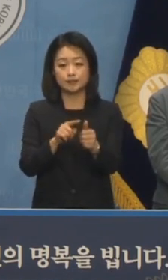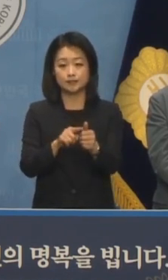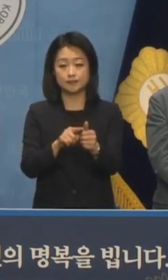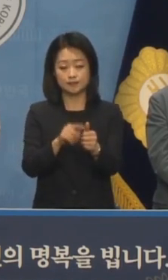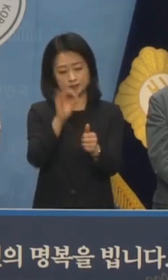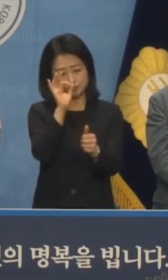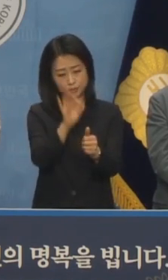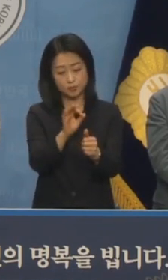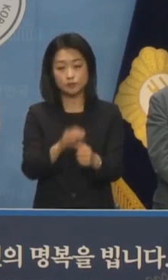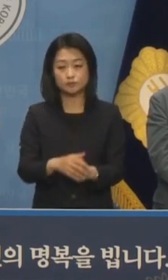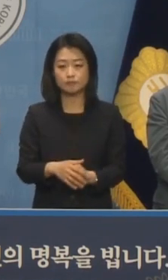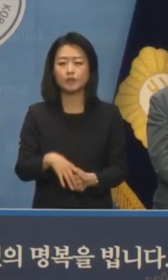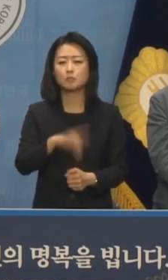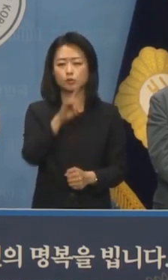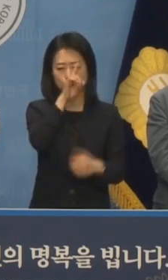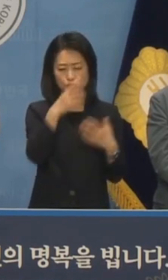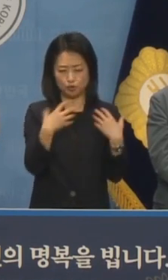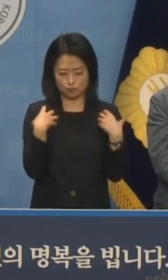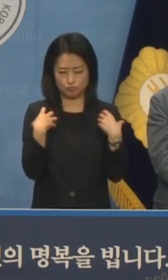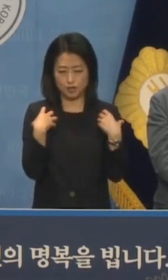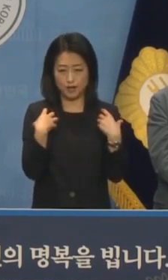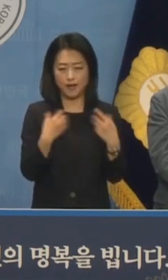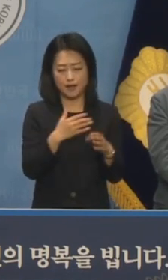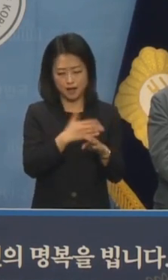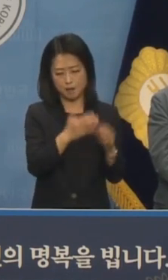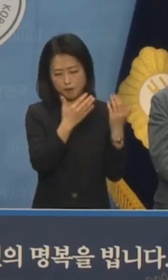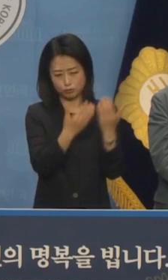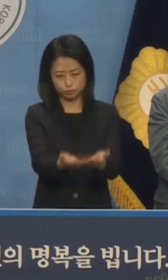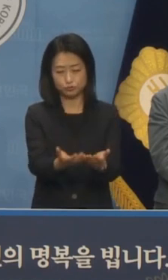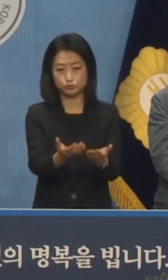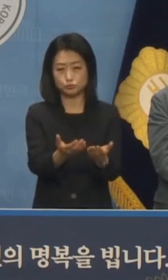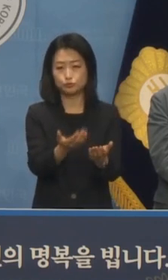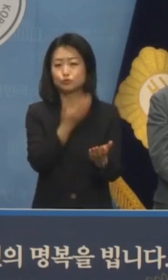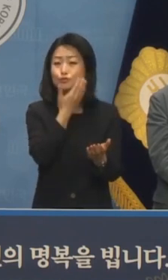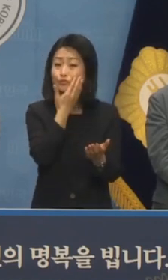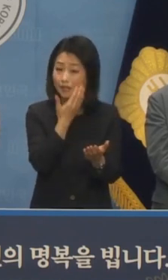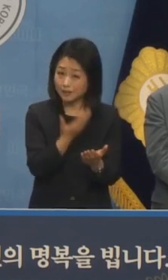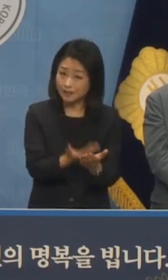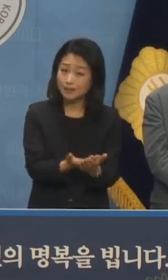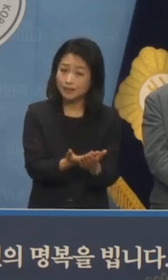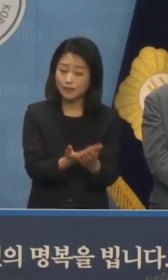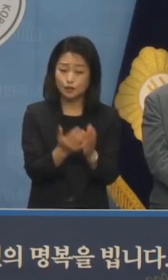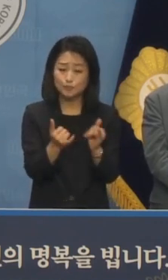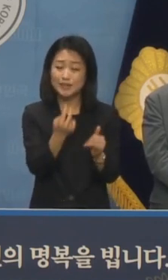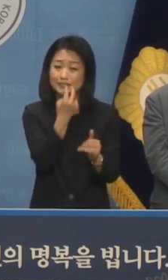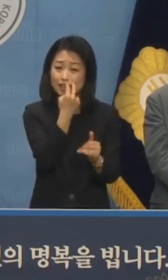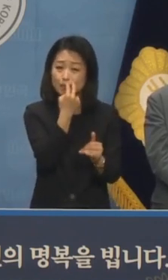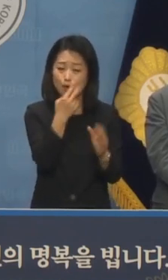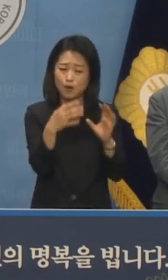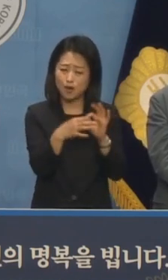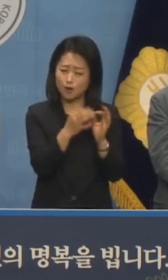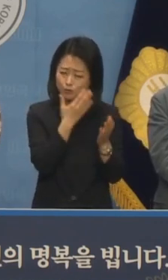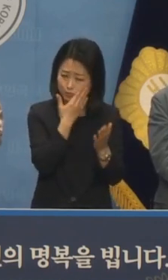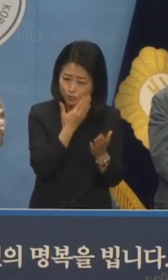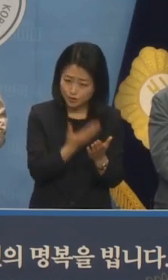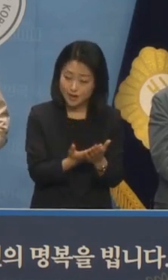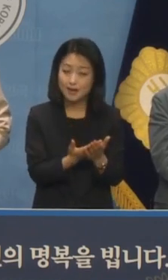보면서 선구제가 왜 중요한지, 국민의 생명과 어떻게 연계가 되어 있는지를 여실히 보여주는 사례입니다.